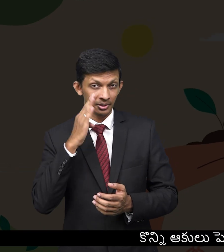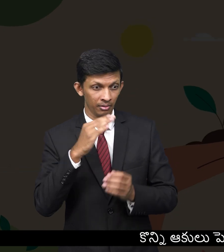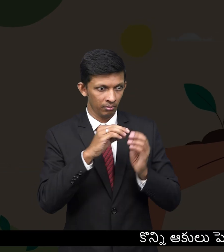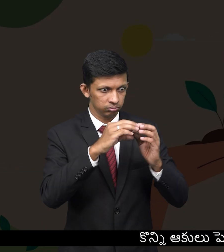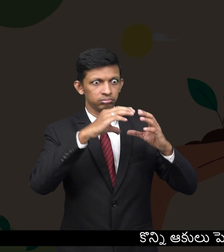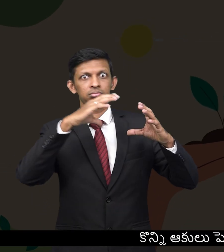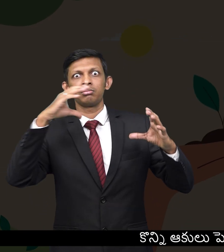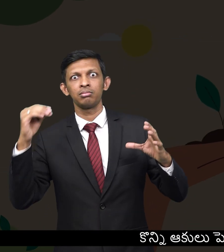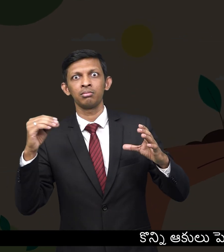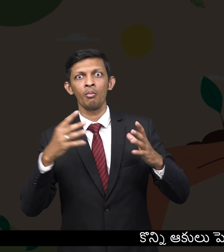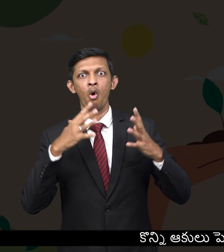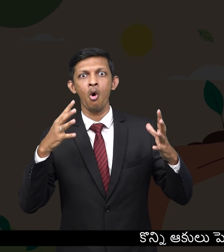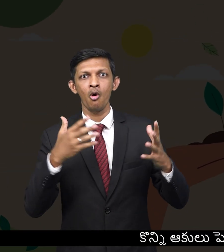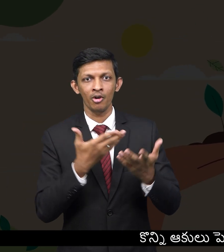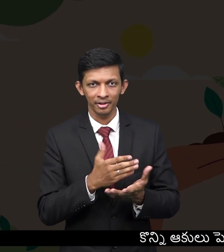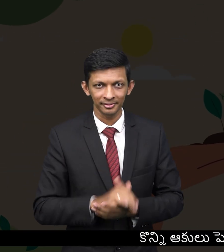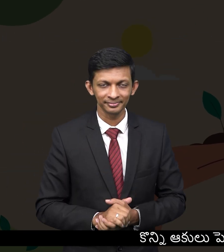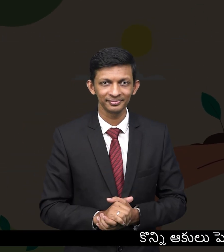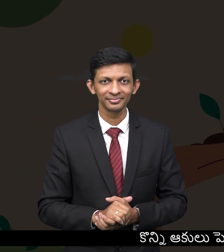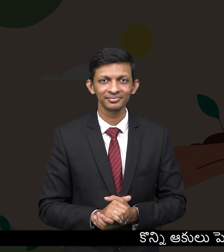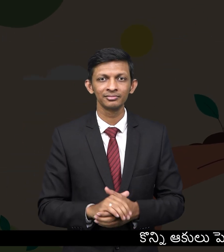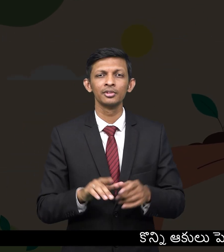కొన్ని ఆకులు పెద్దవిగా ఉంటాయి.